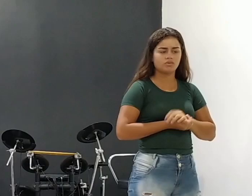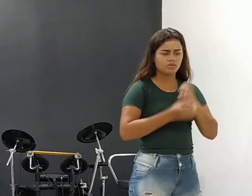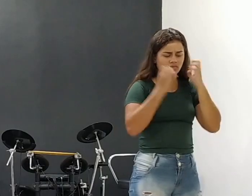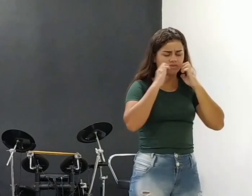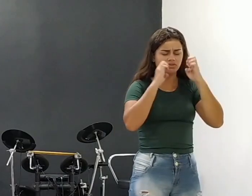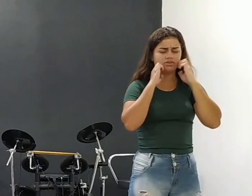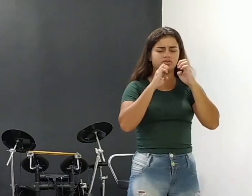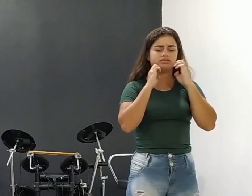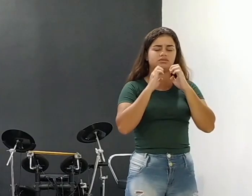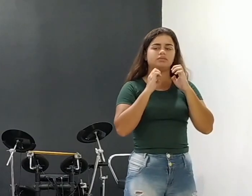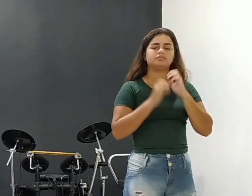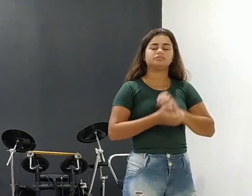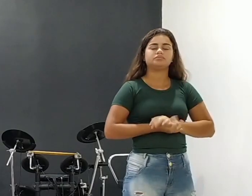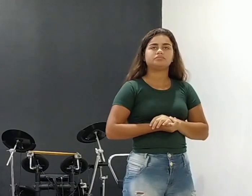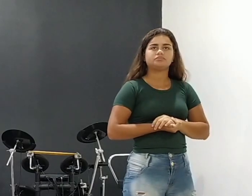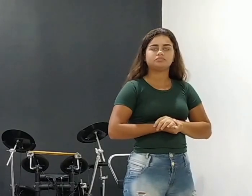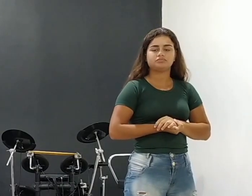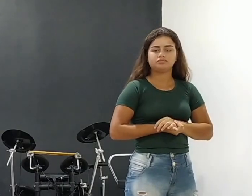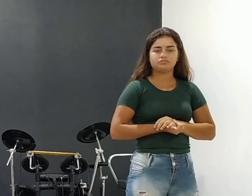palavra.